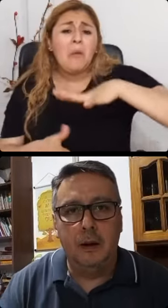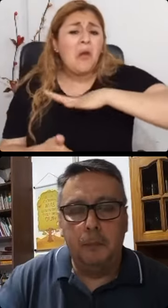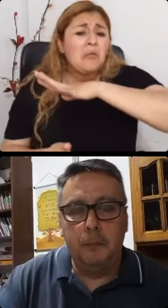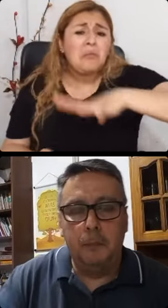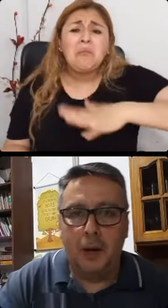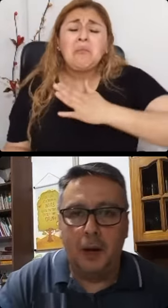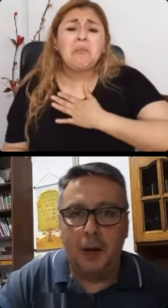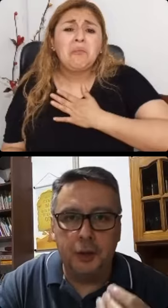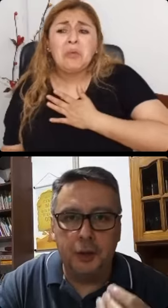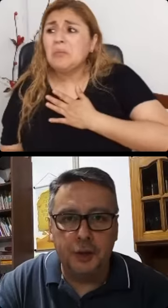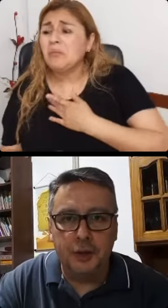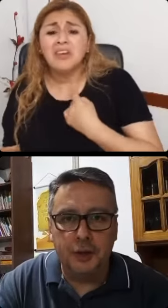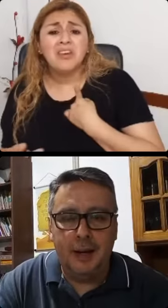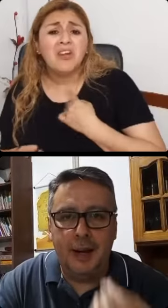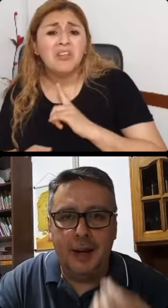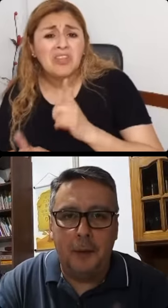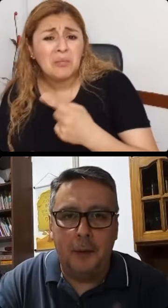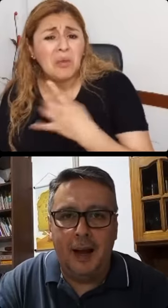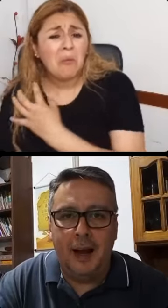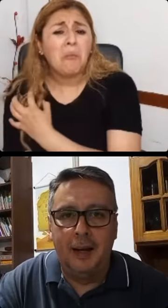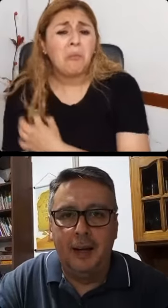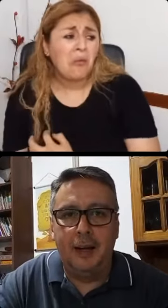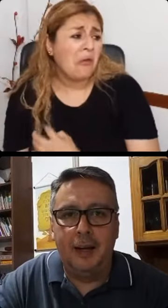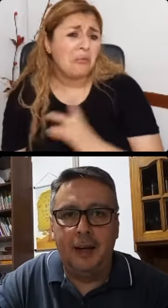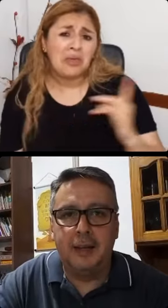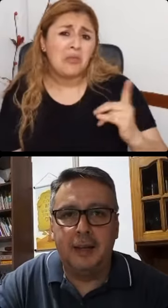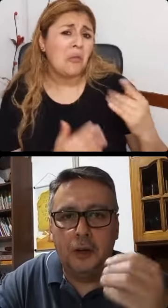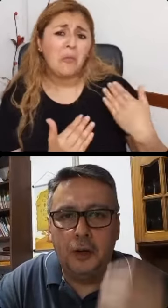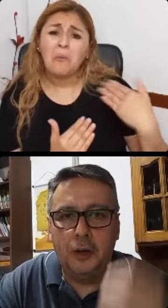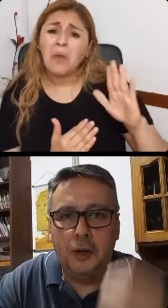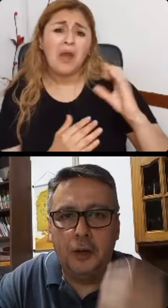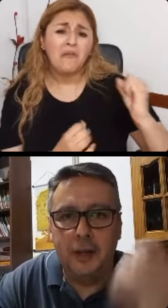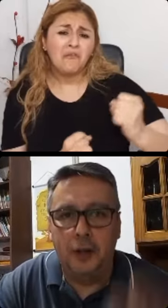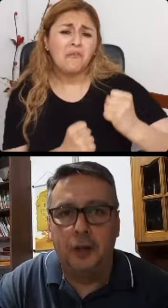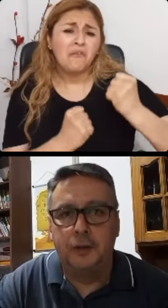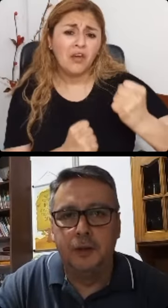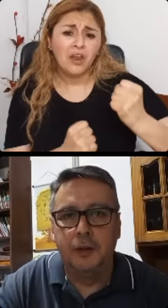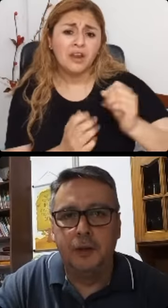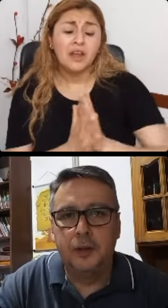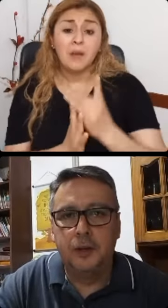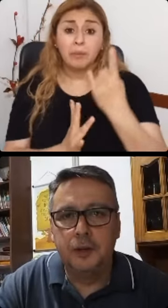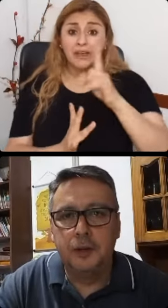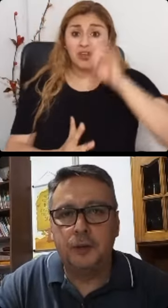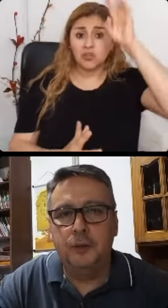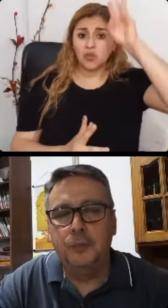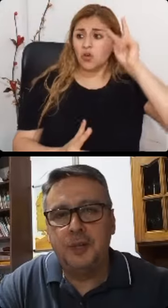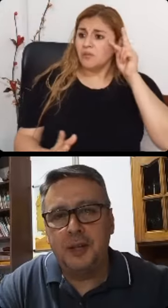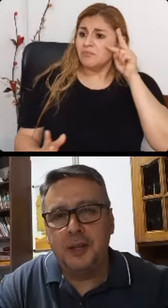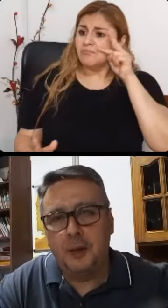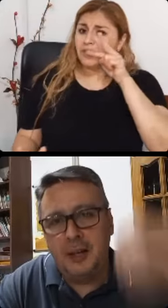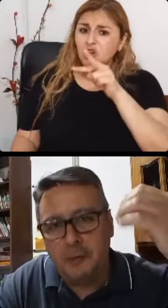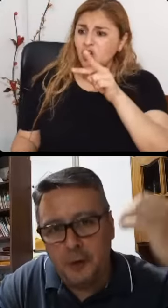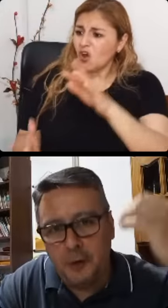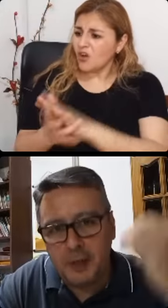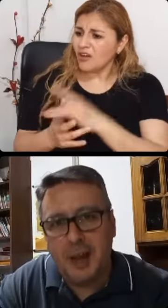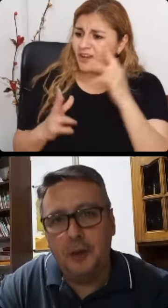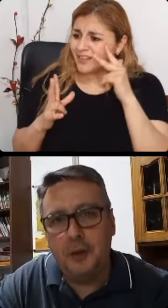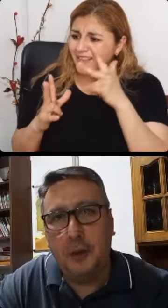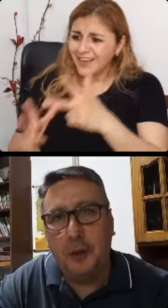pero cuando Dios le habla le dice hola Gedeón sos un muchacho